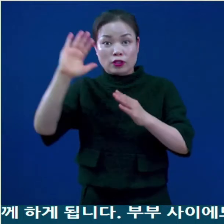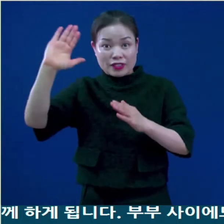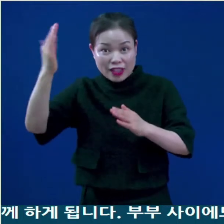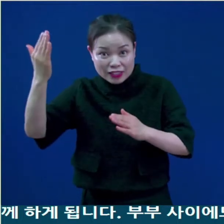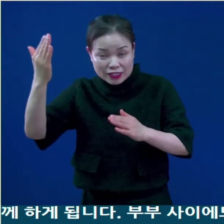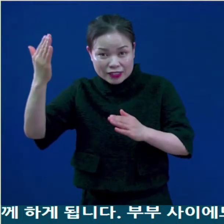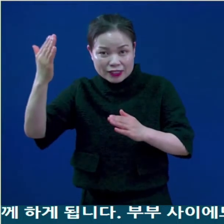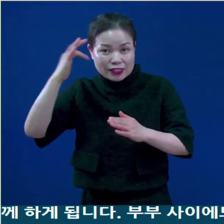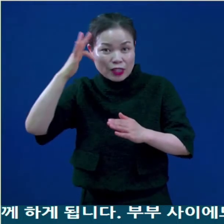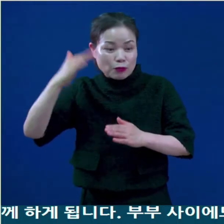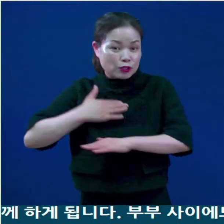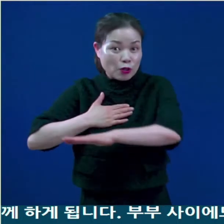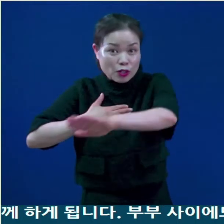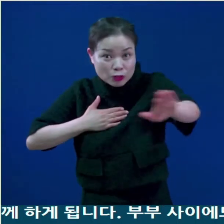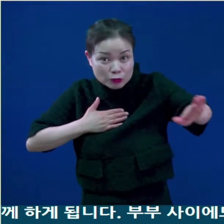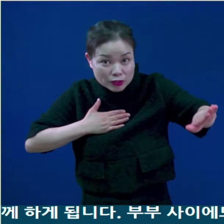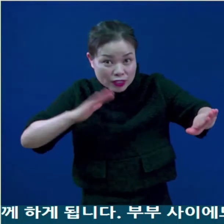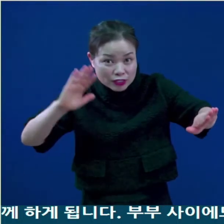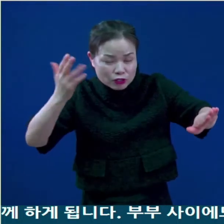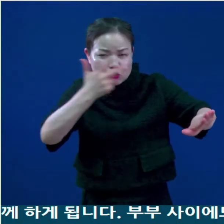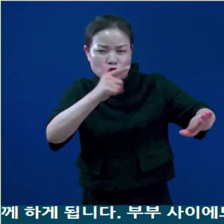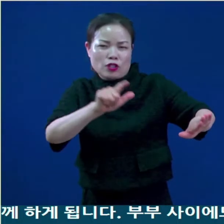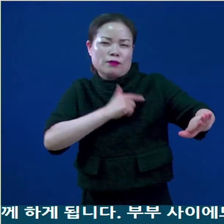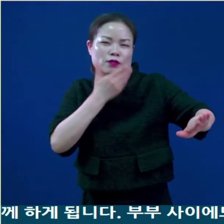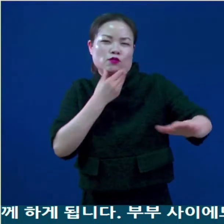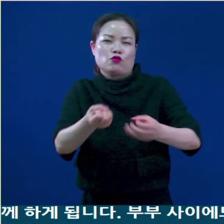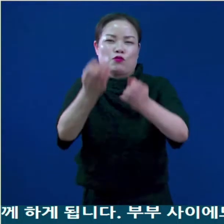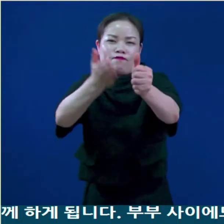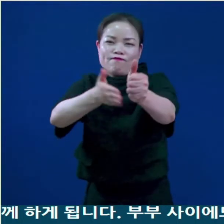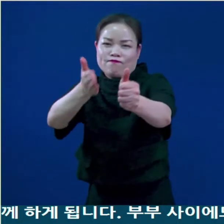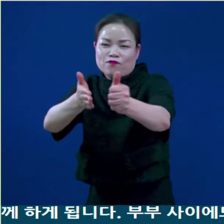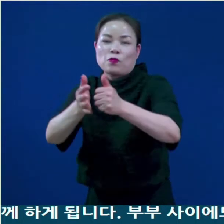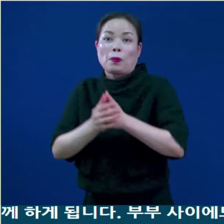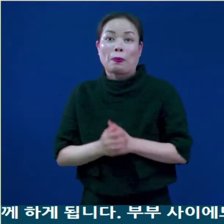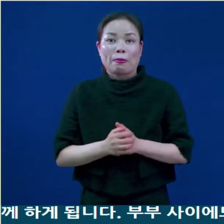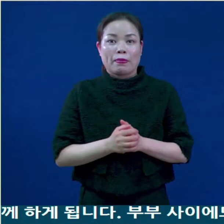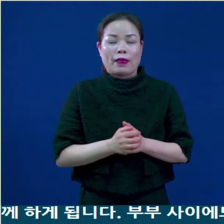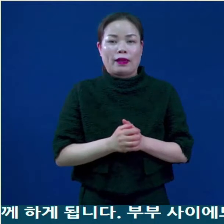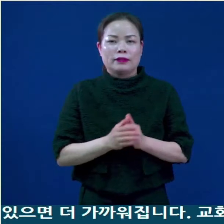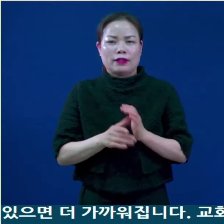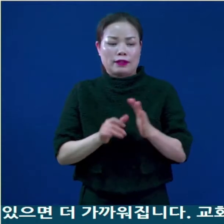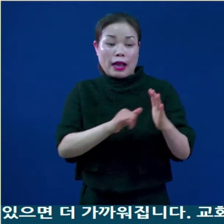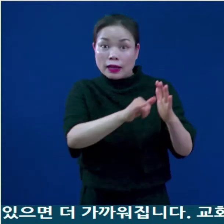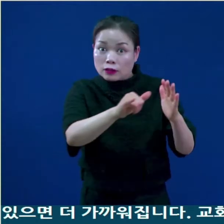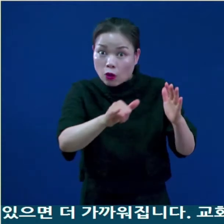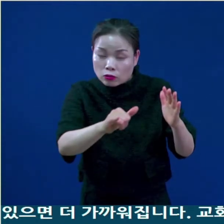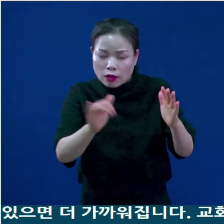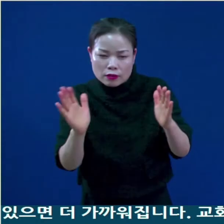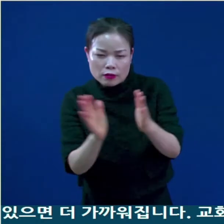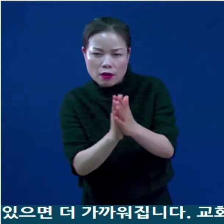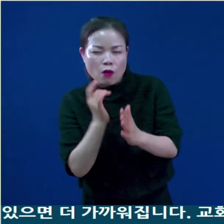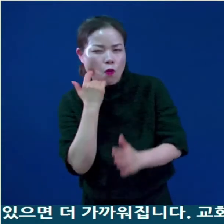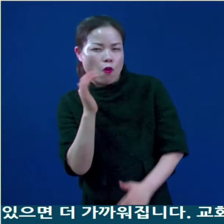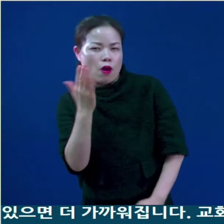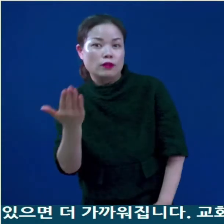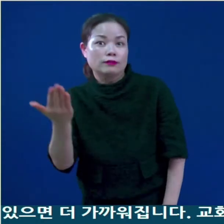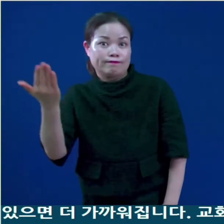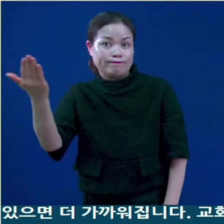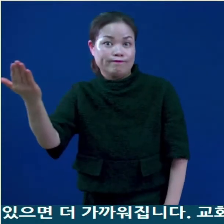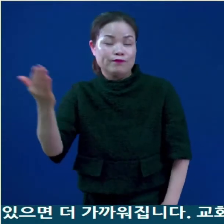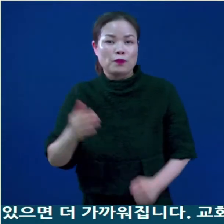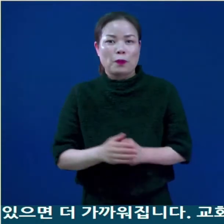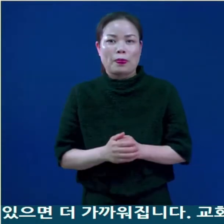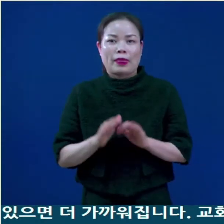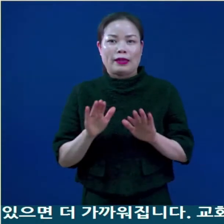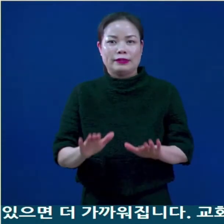되기를 사모하시는 저와 여러분 되기를 주의 이름으로 축원합니다. 이렇게 될 때 가정도 영화롭게 되는 거죠. 자, 제가